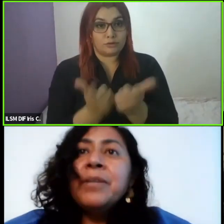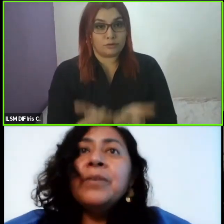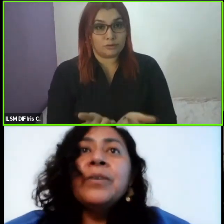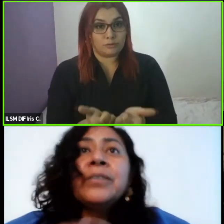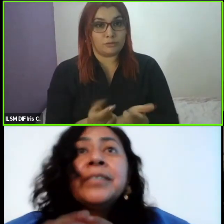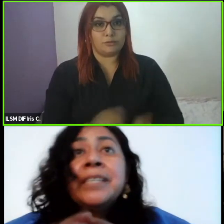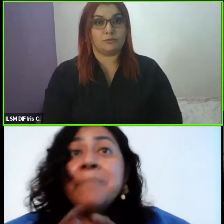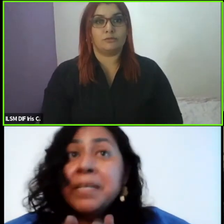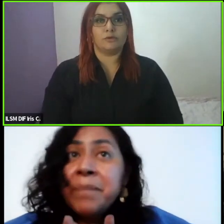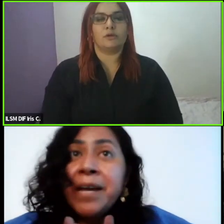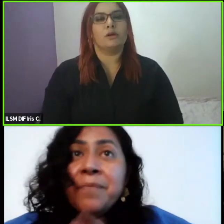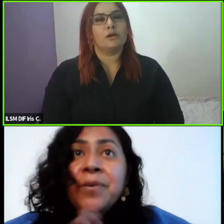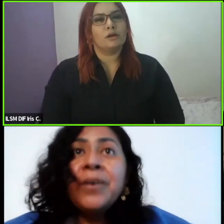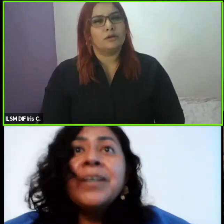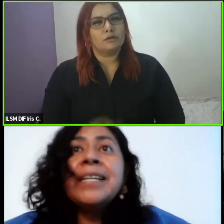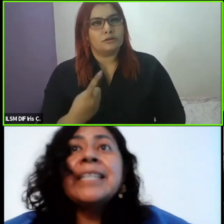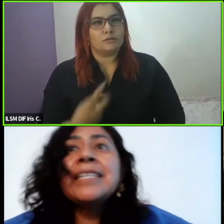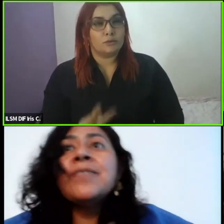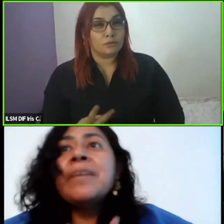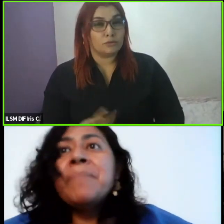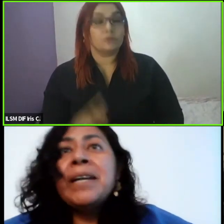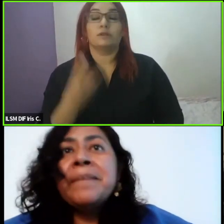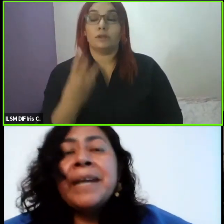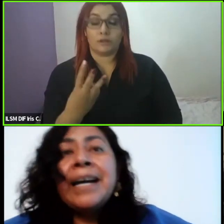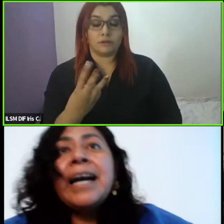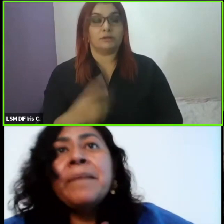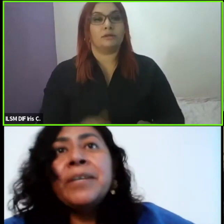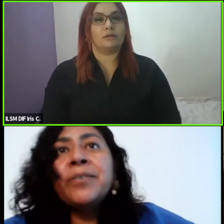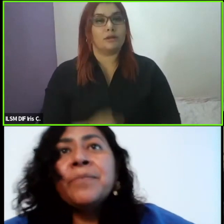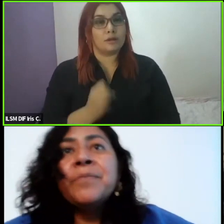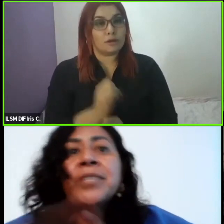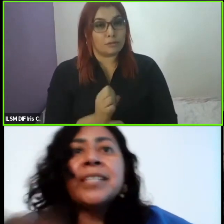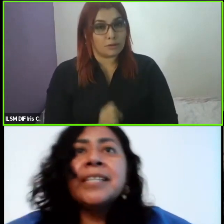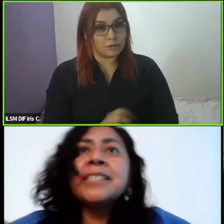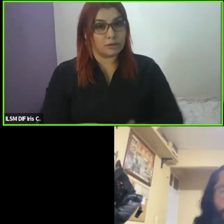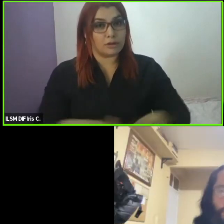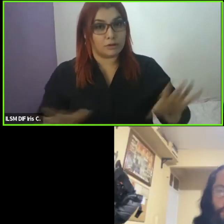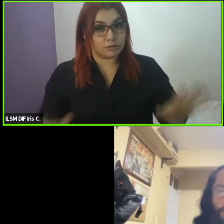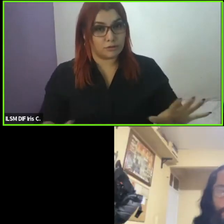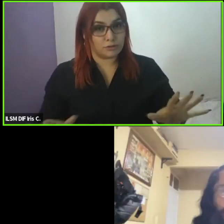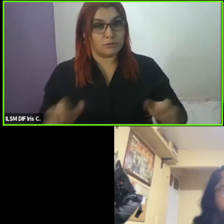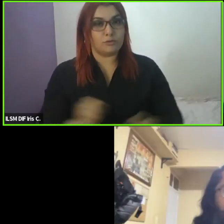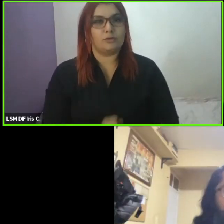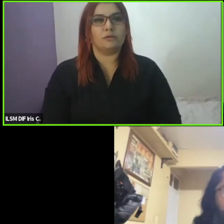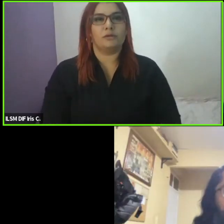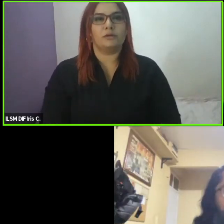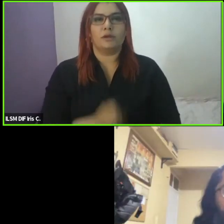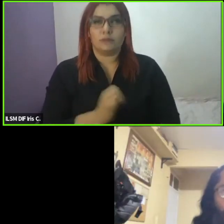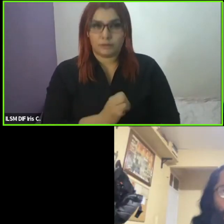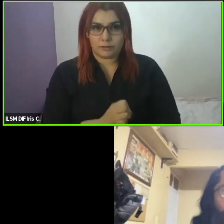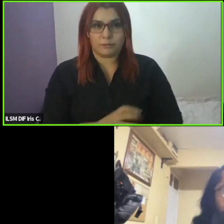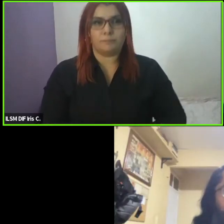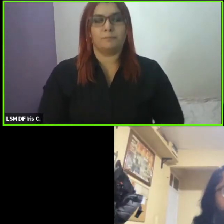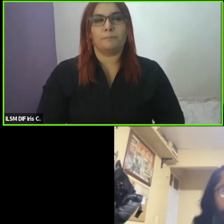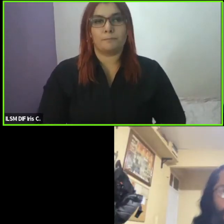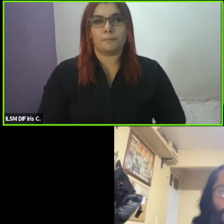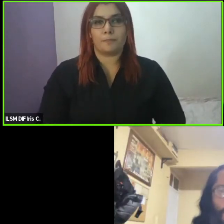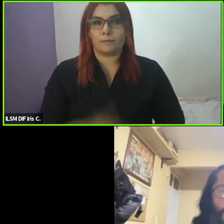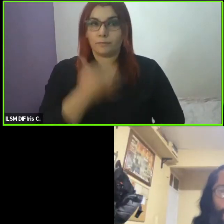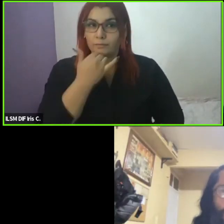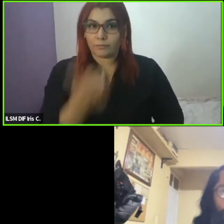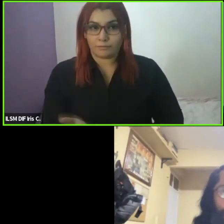Y bueno, sin más preámbulo, le cedo la palabra a Víctor. Muchas gracias, Víctor. Bienvenido.